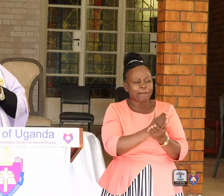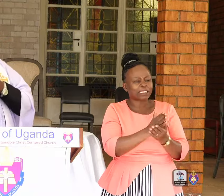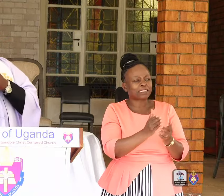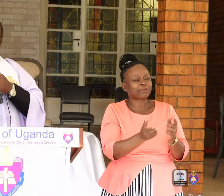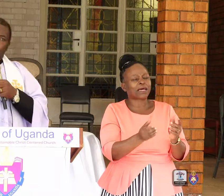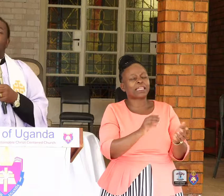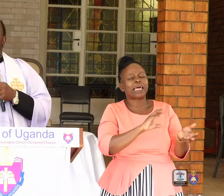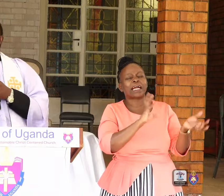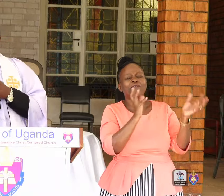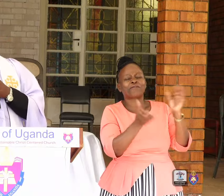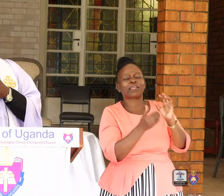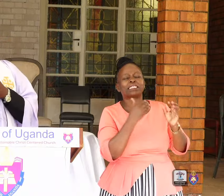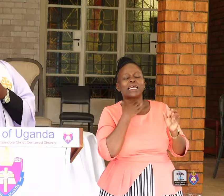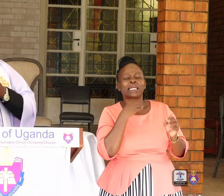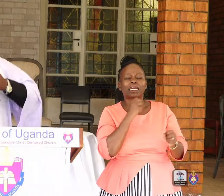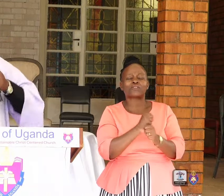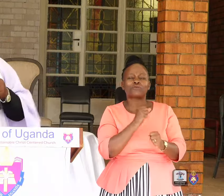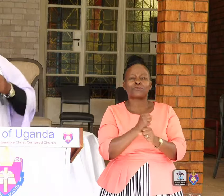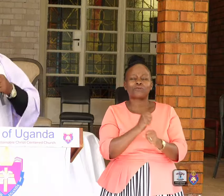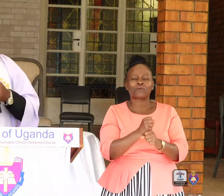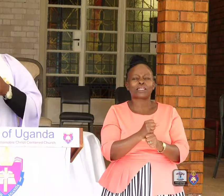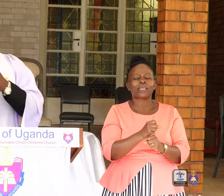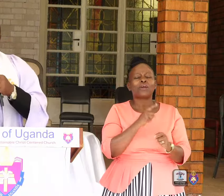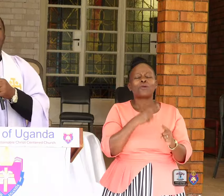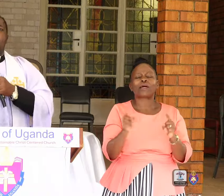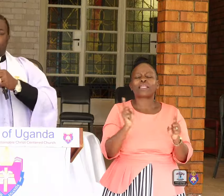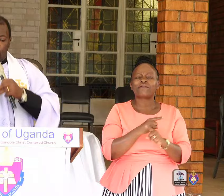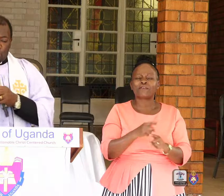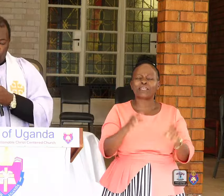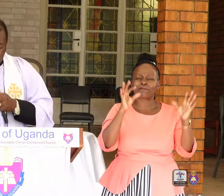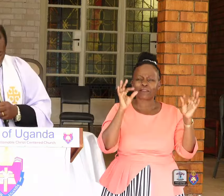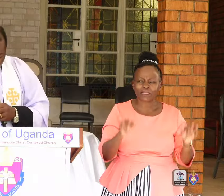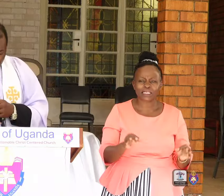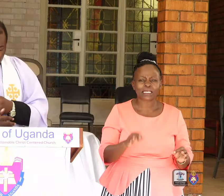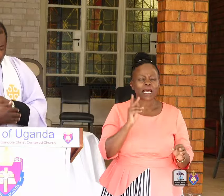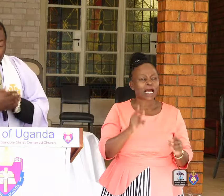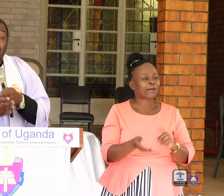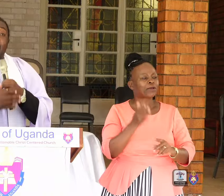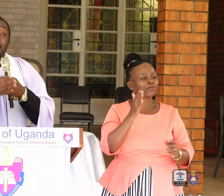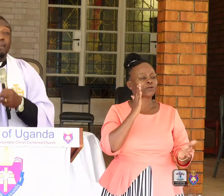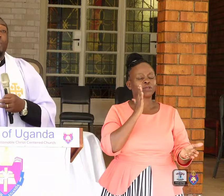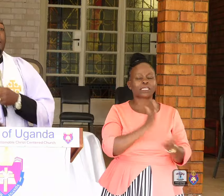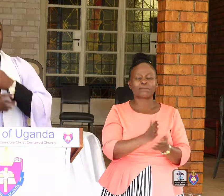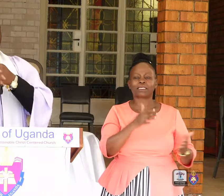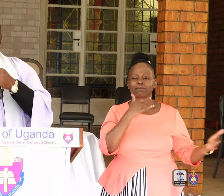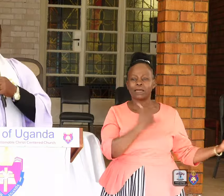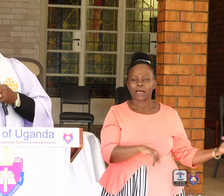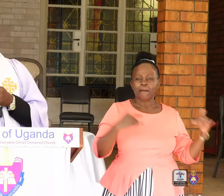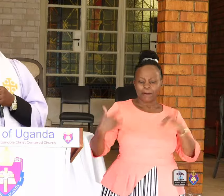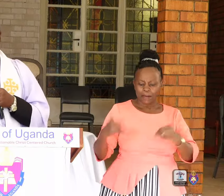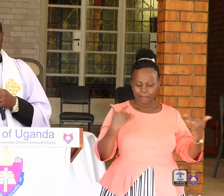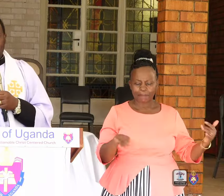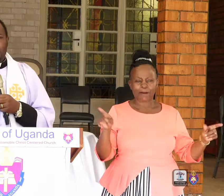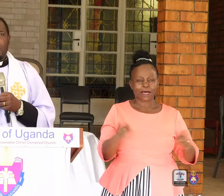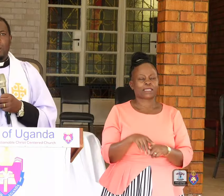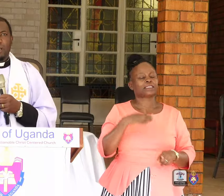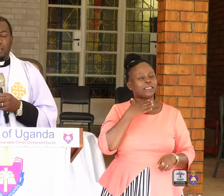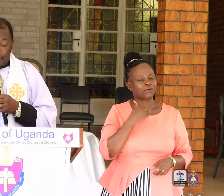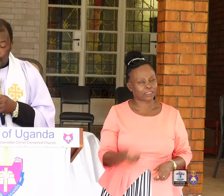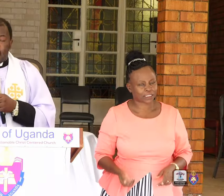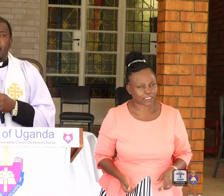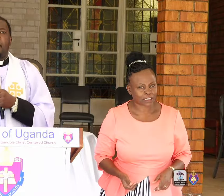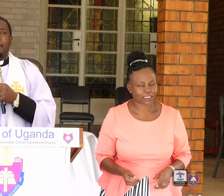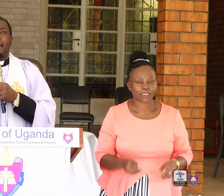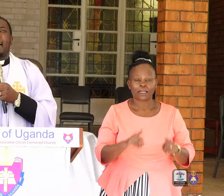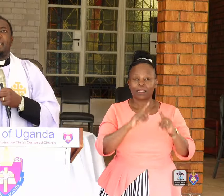gasobole omukolera olw'ebintu ebyenjawulo abantu bakutta amazima ne bagazanyiramu nga bwe baagala